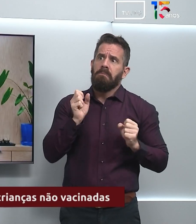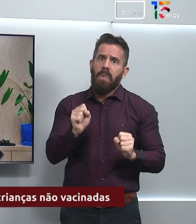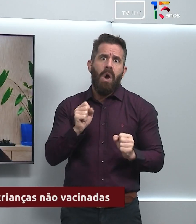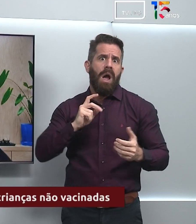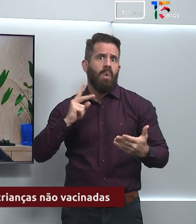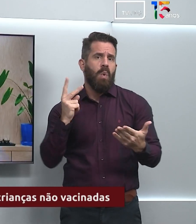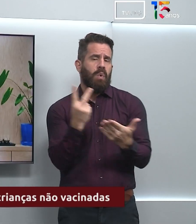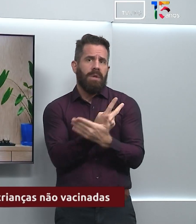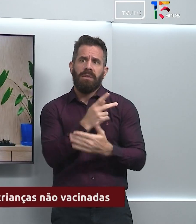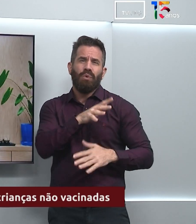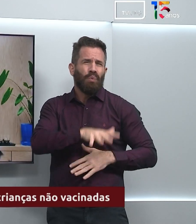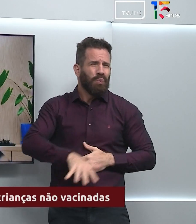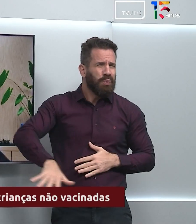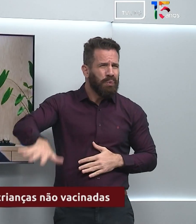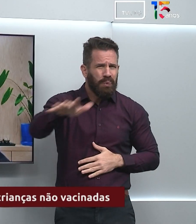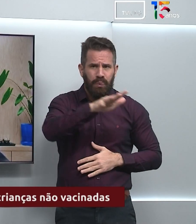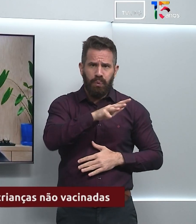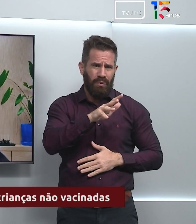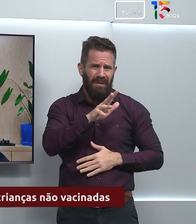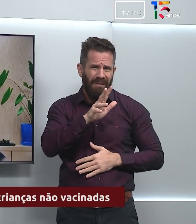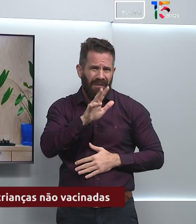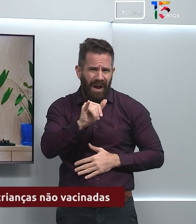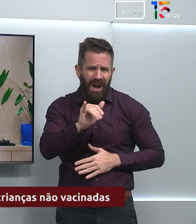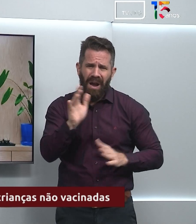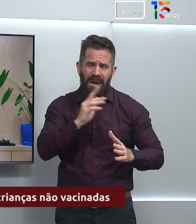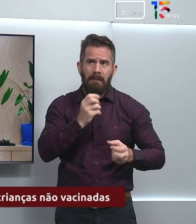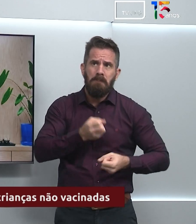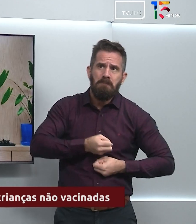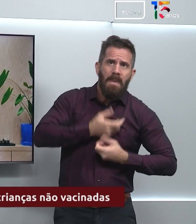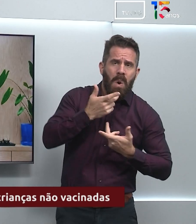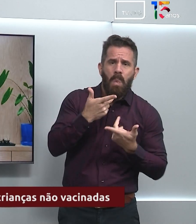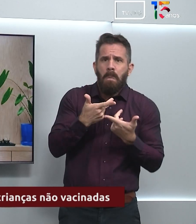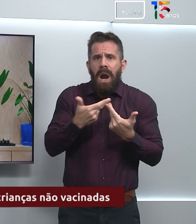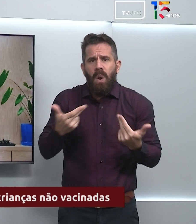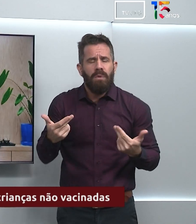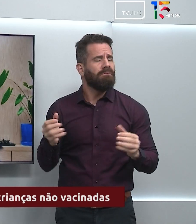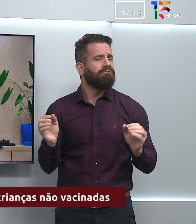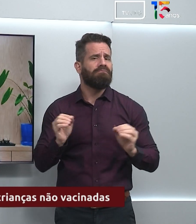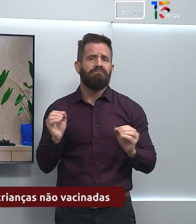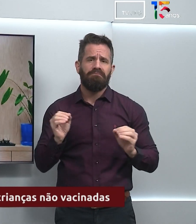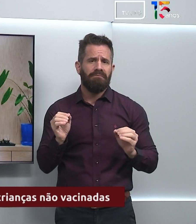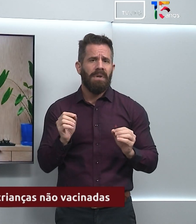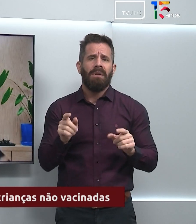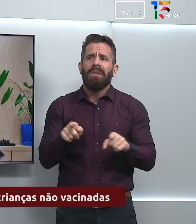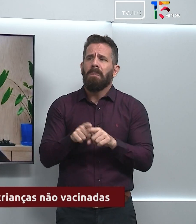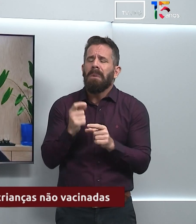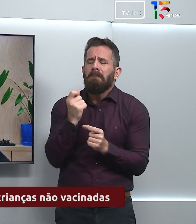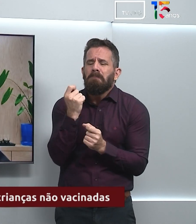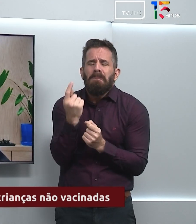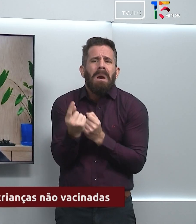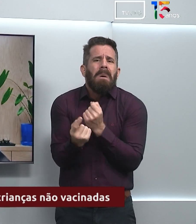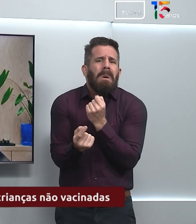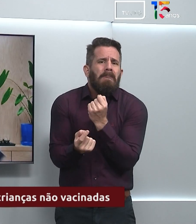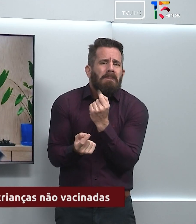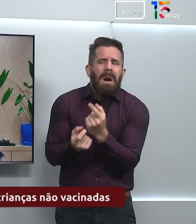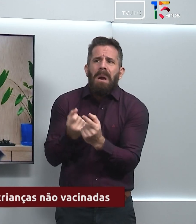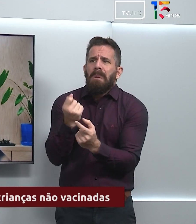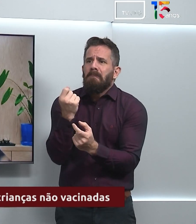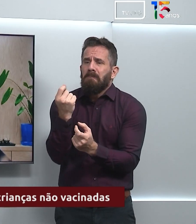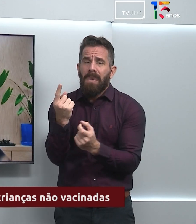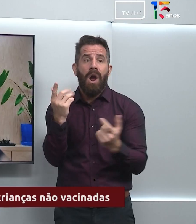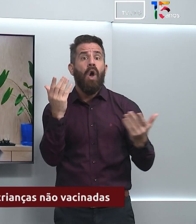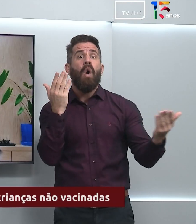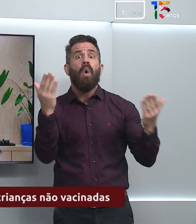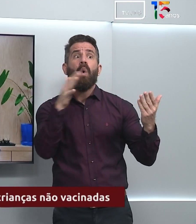mundo, não é em 100% das aplicações, eles podem ou não ocorrer, e eles são ínfimos comparados com os